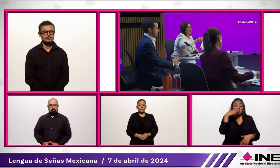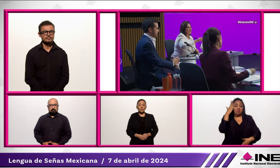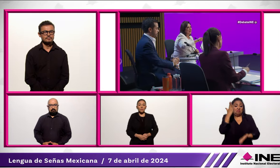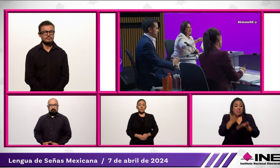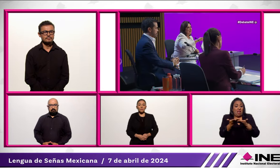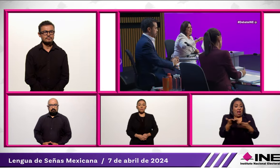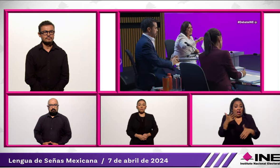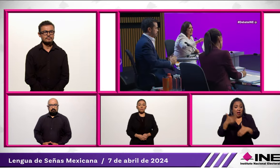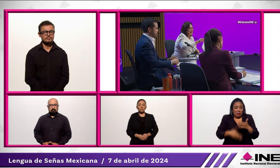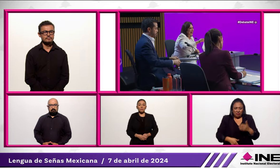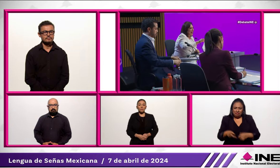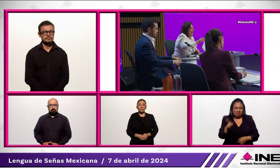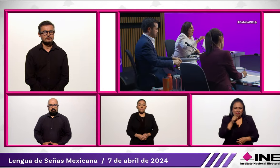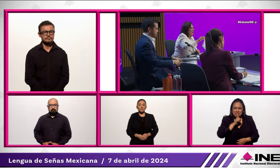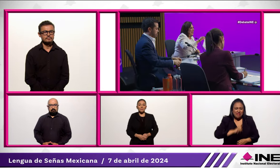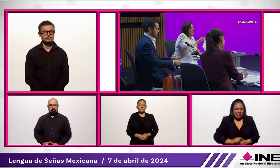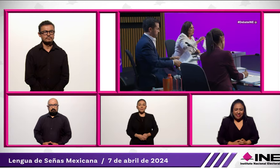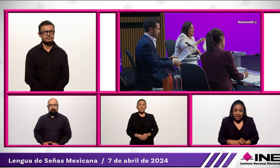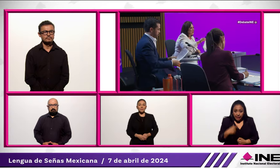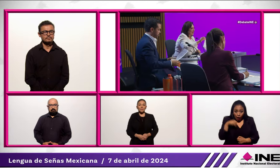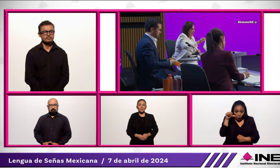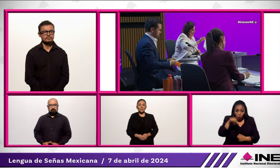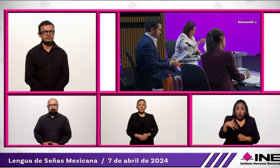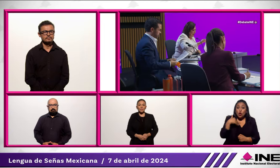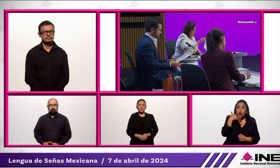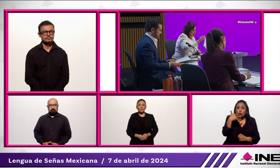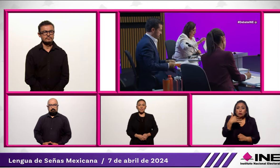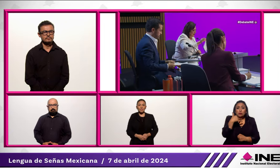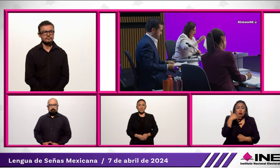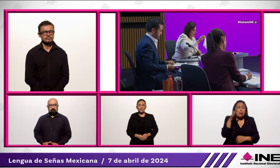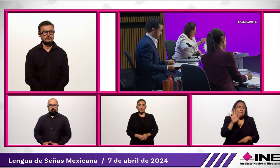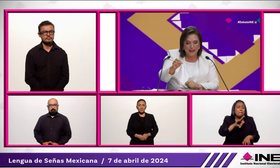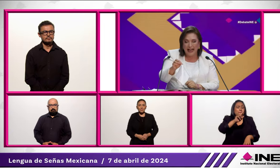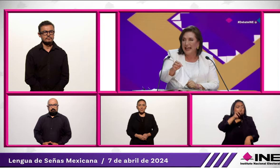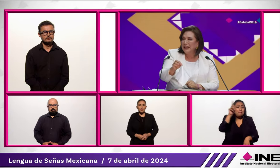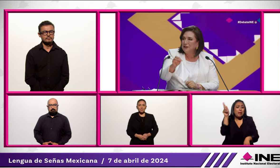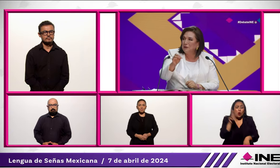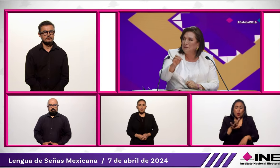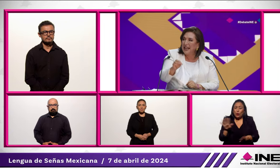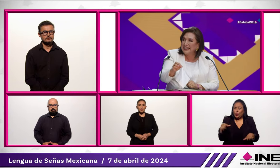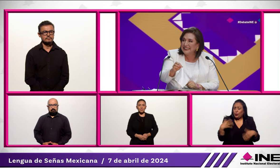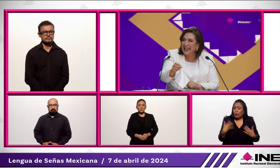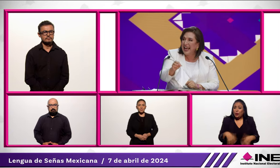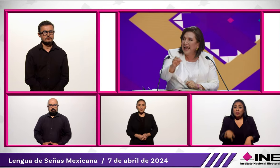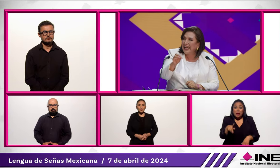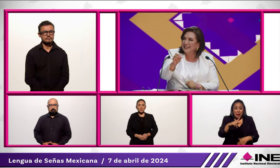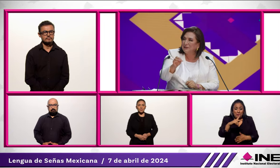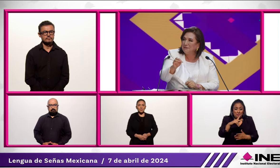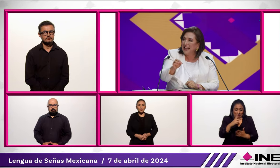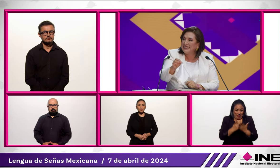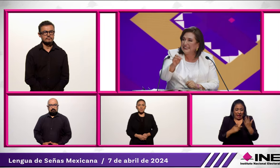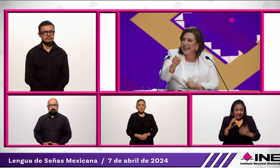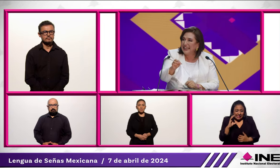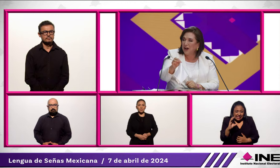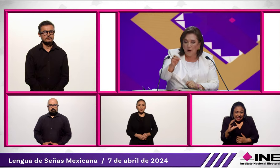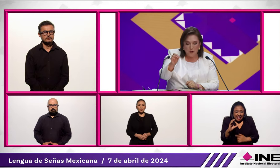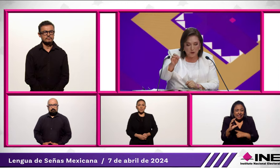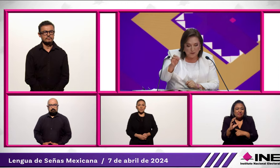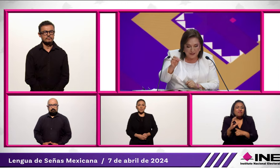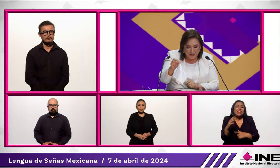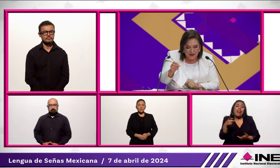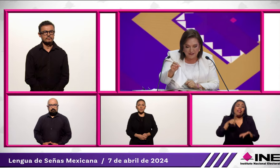terminado. Mentira. Hoy la corrupción está peor que nunca. tu plan C es un plan C